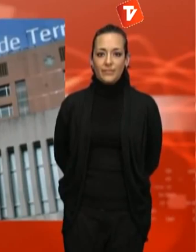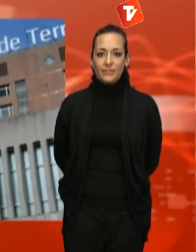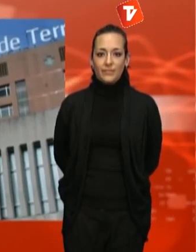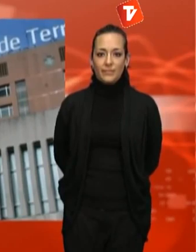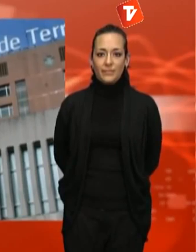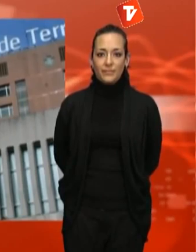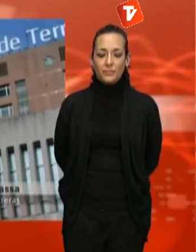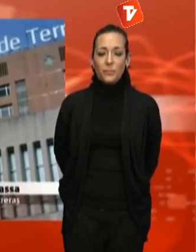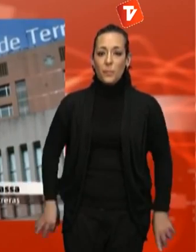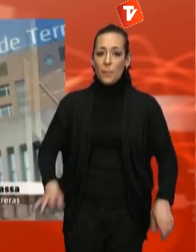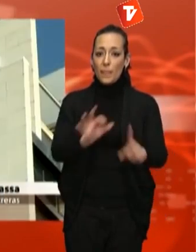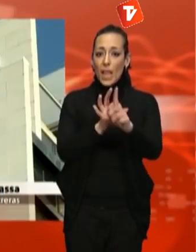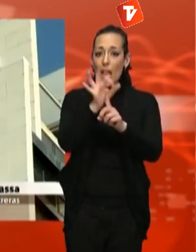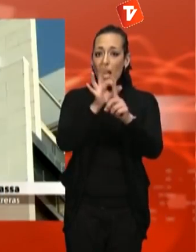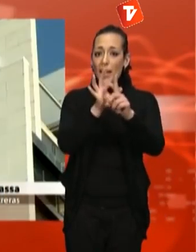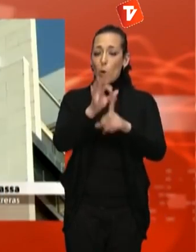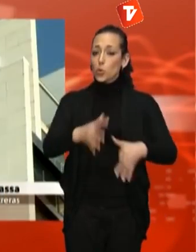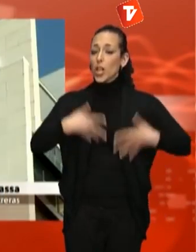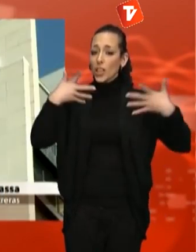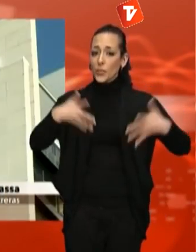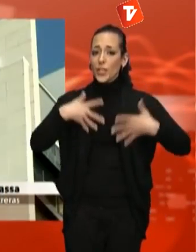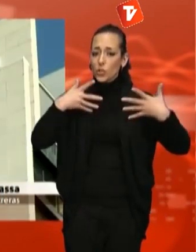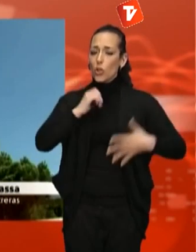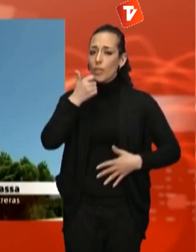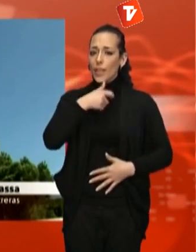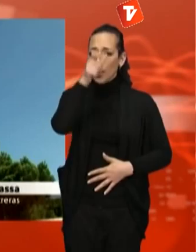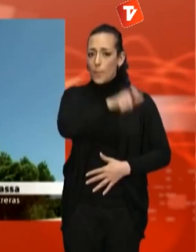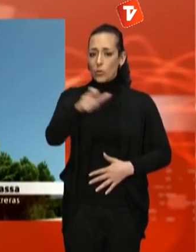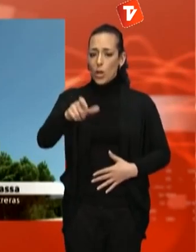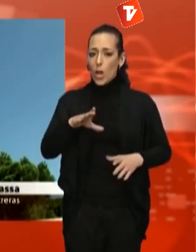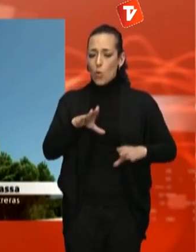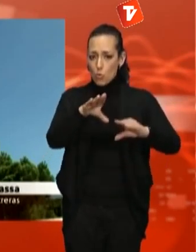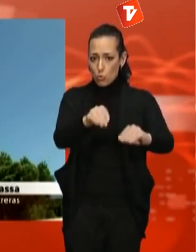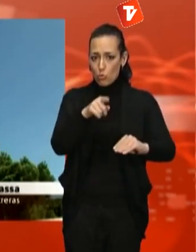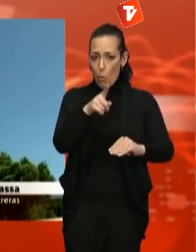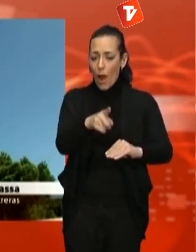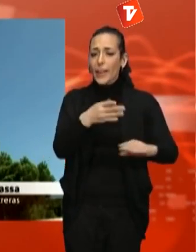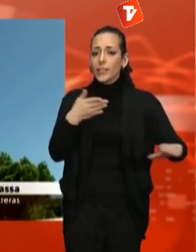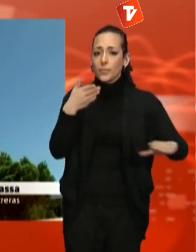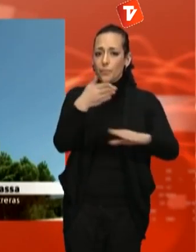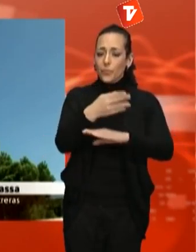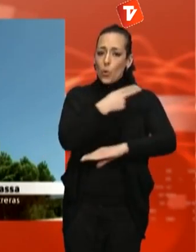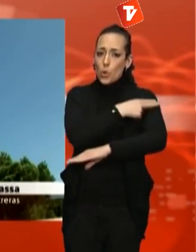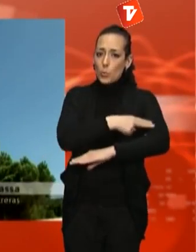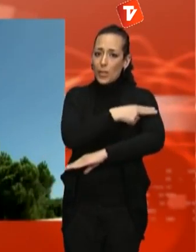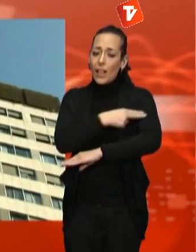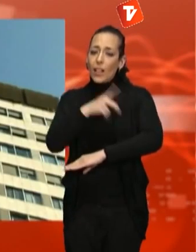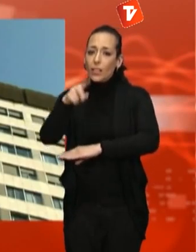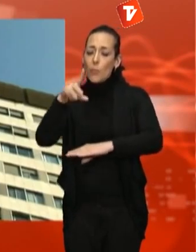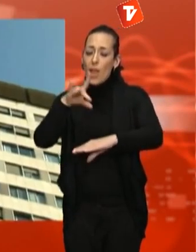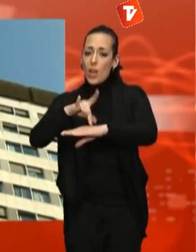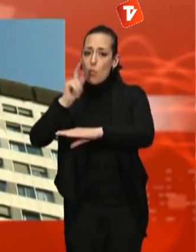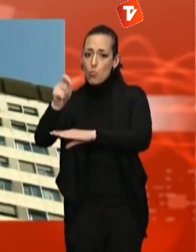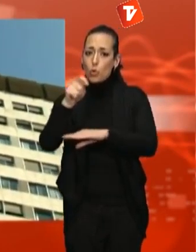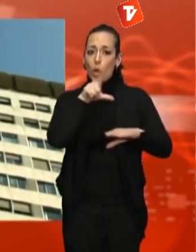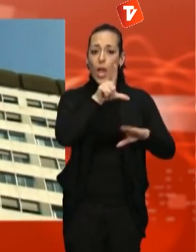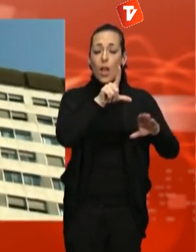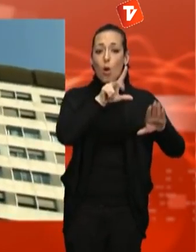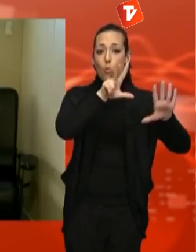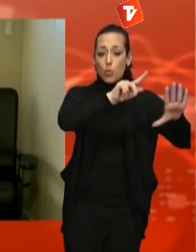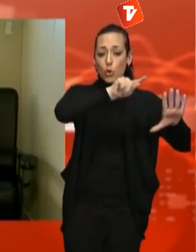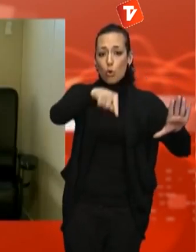El grau de satisfacció dels usuaris dels serveis sanitaris públics de l'Hospital Mutua de Terrassa és d'un 8,46 i de l'Hospital de Terrassa